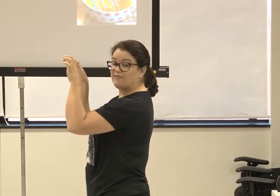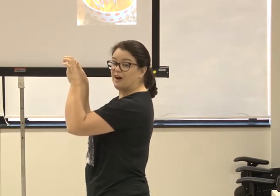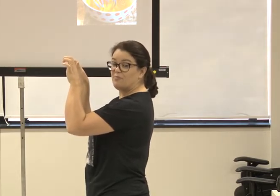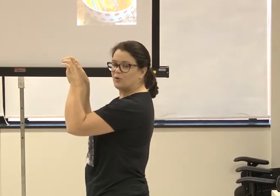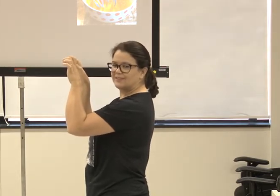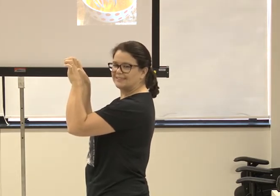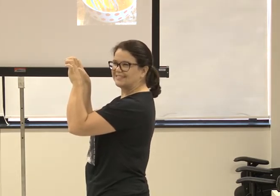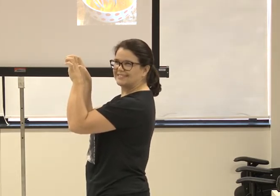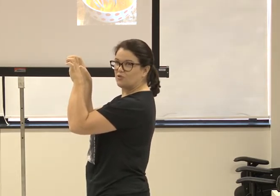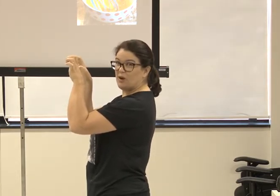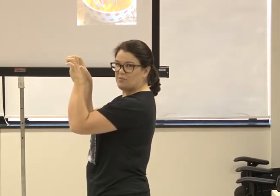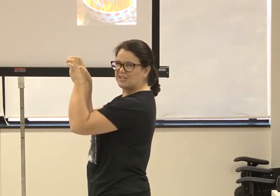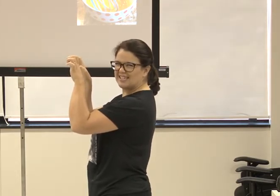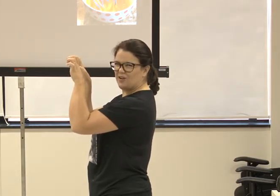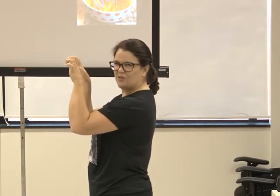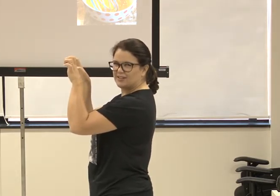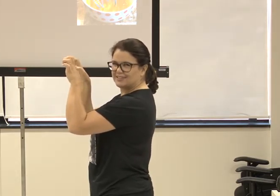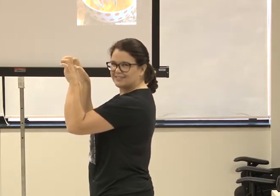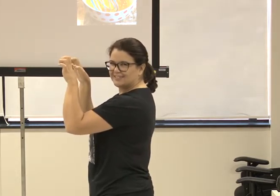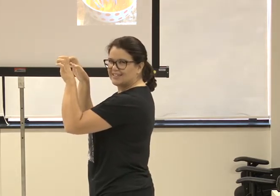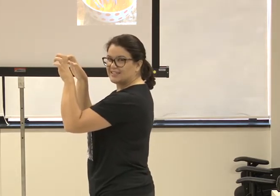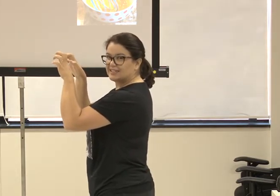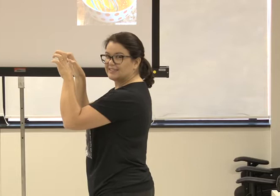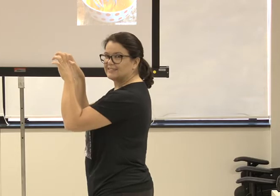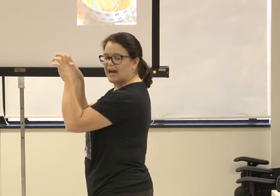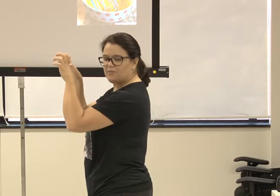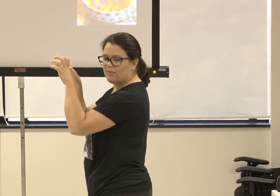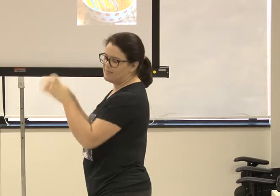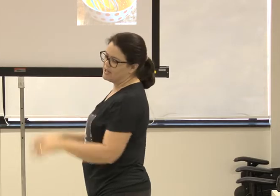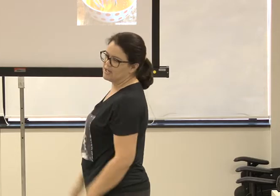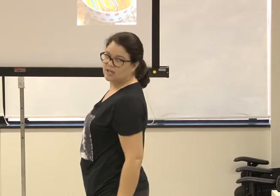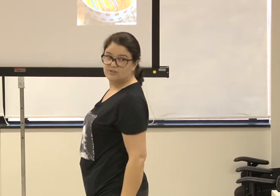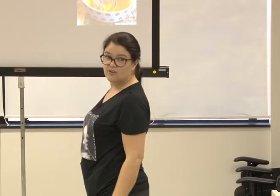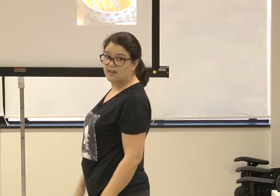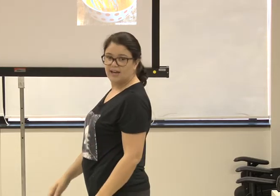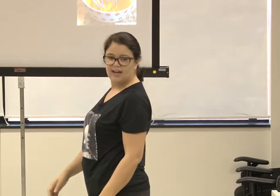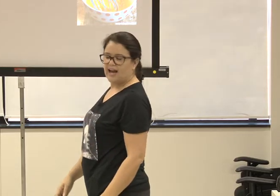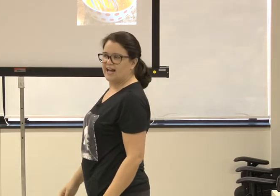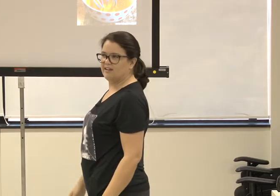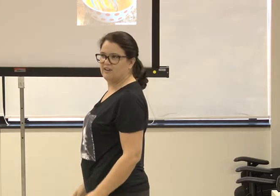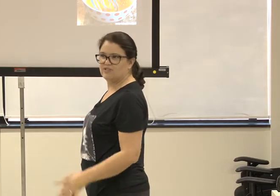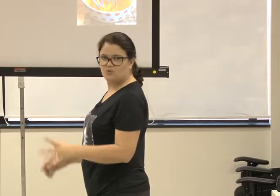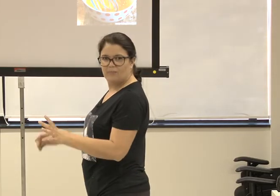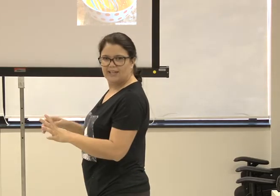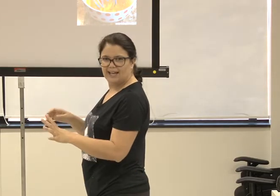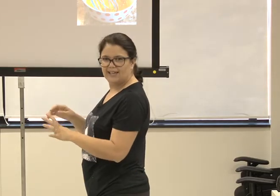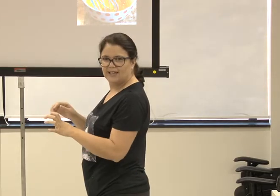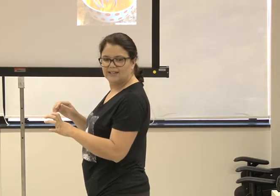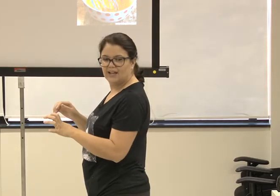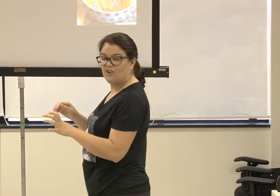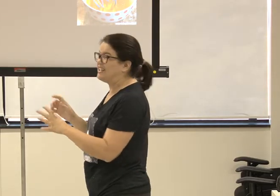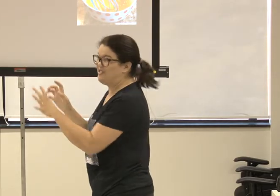vamos. Com emoção. Aí meu pai, menino, não sei o quê. Aí ele falava, sua mãe tá aí? Não, então